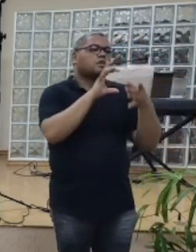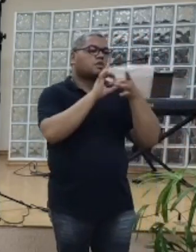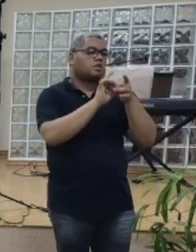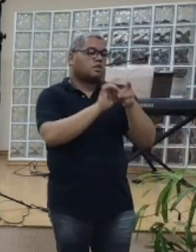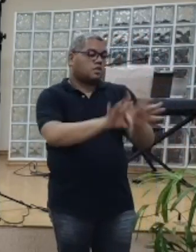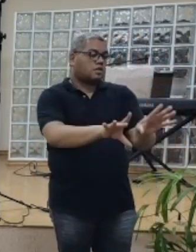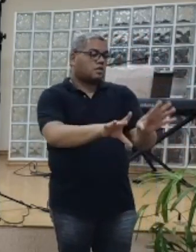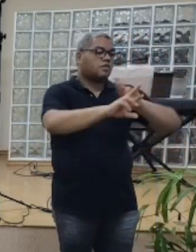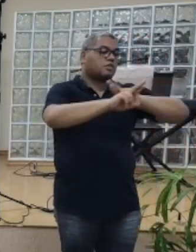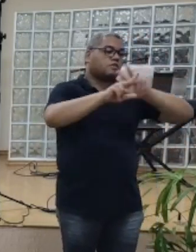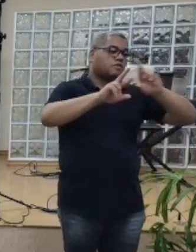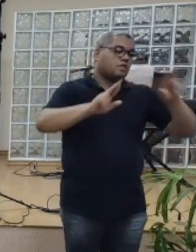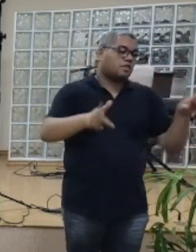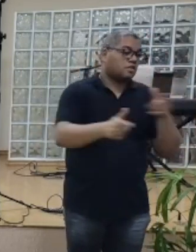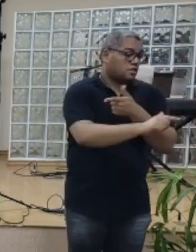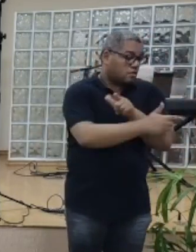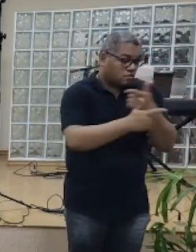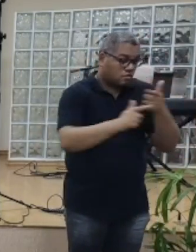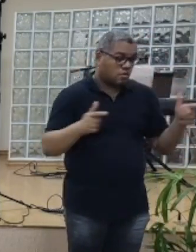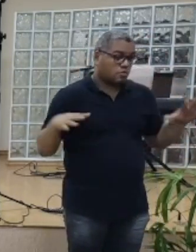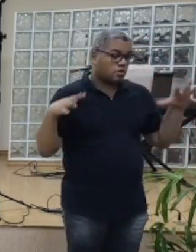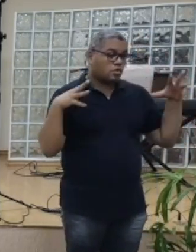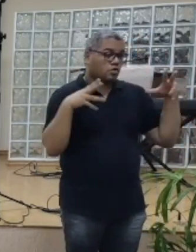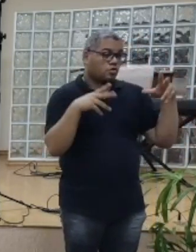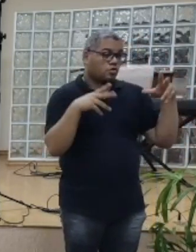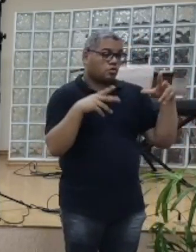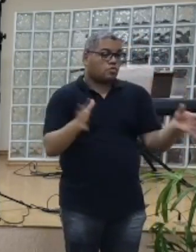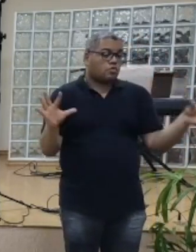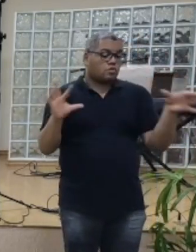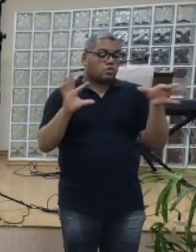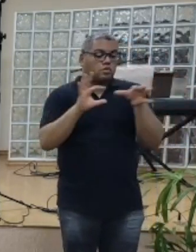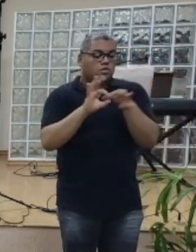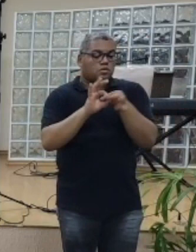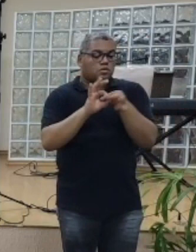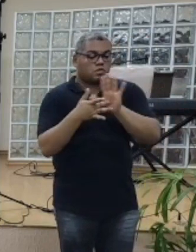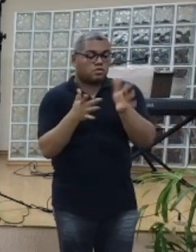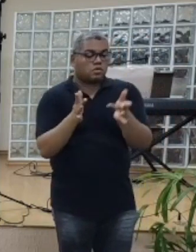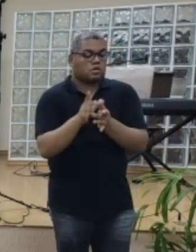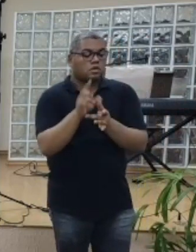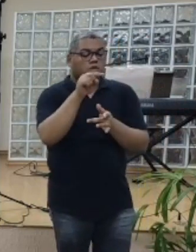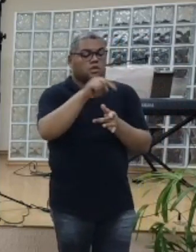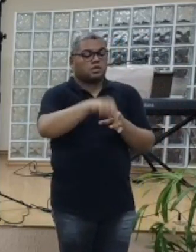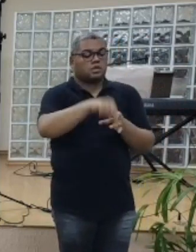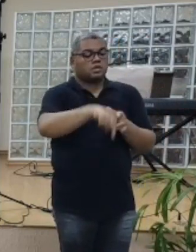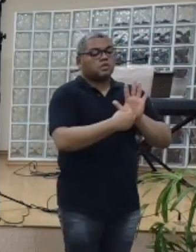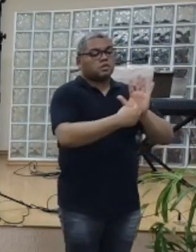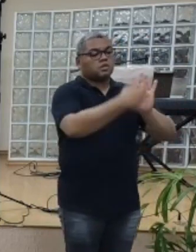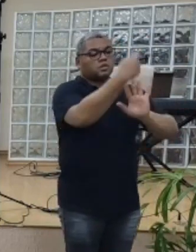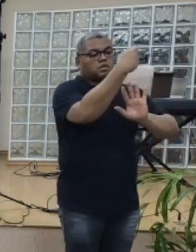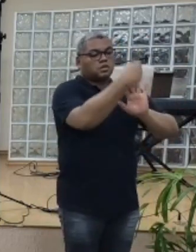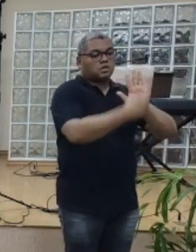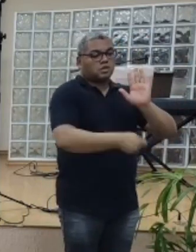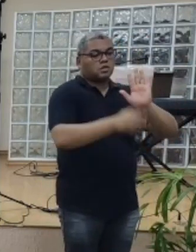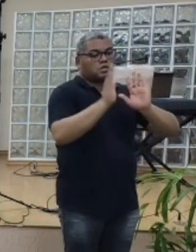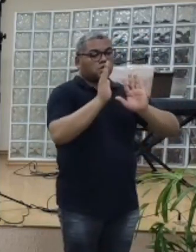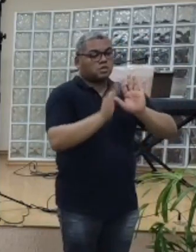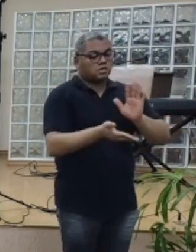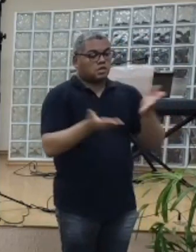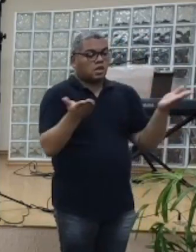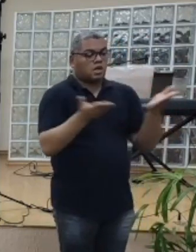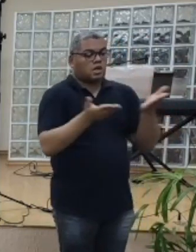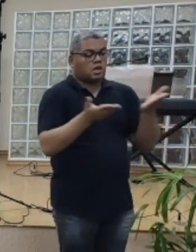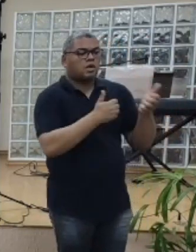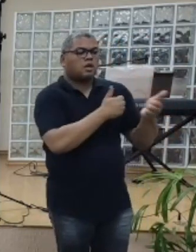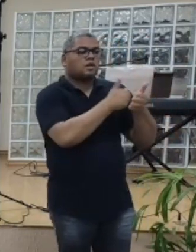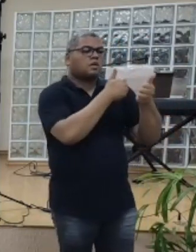um em Cristo. Então ele já vem apresentando isso no seu texto, mas agora ele se aproxima e fala, como é que